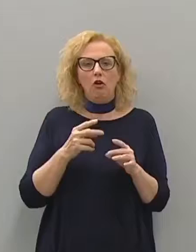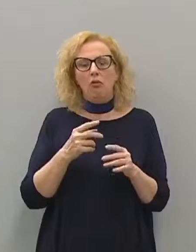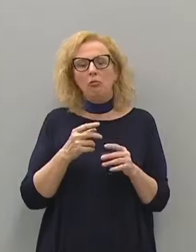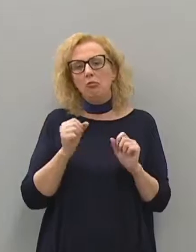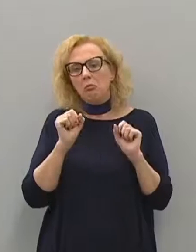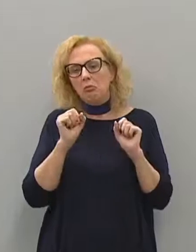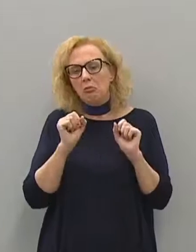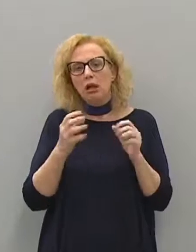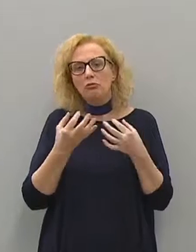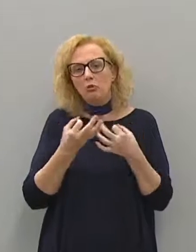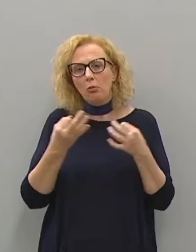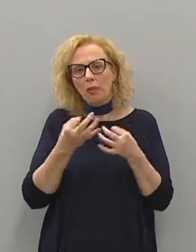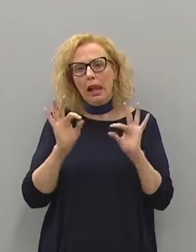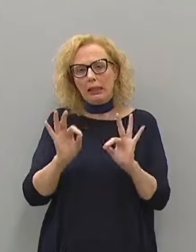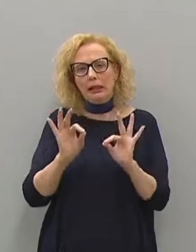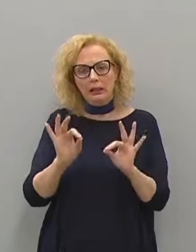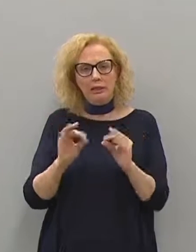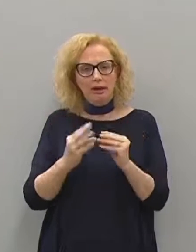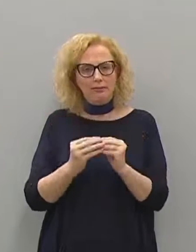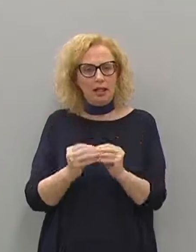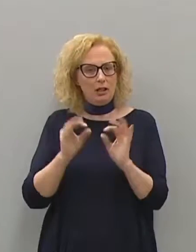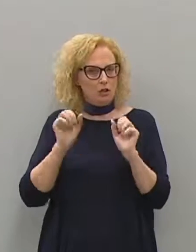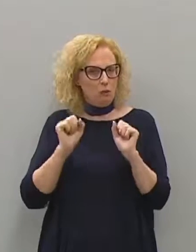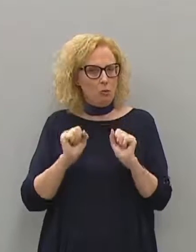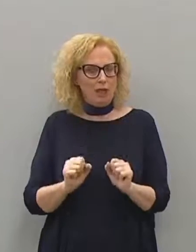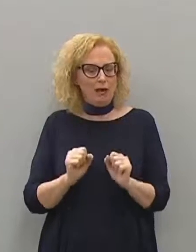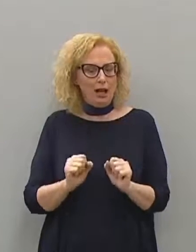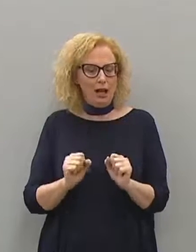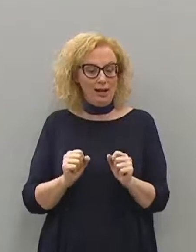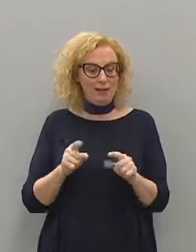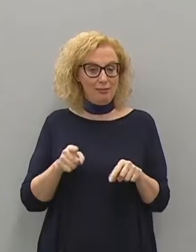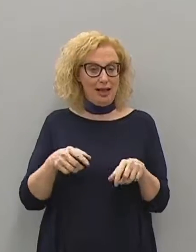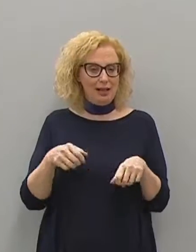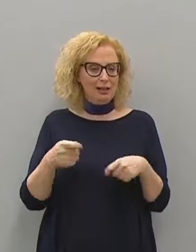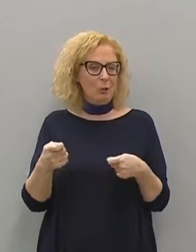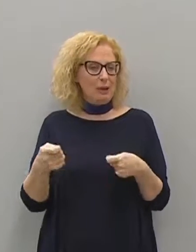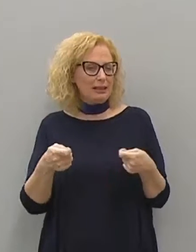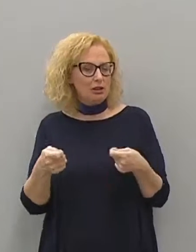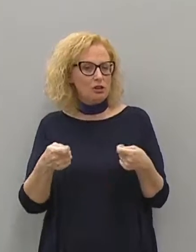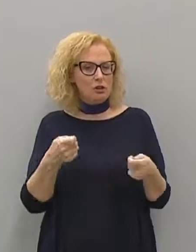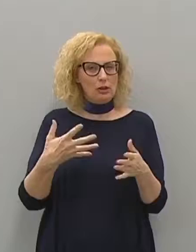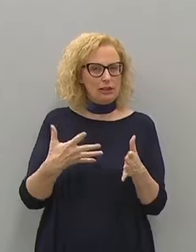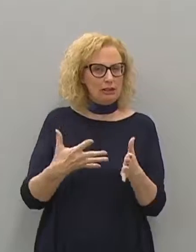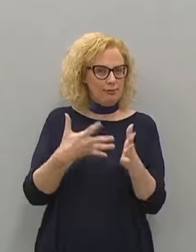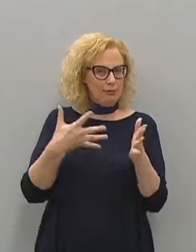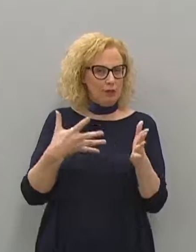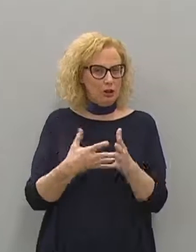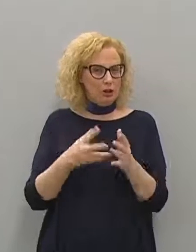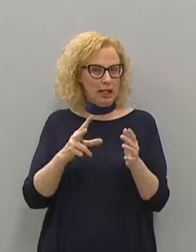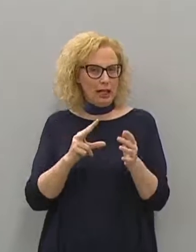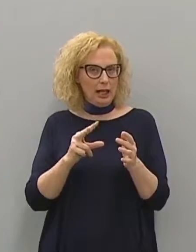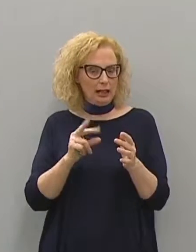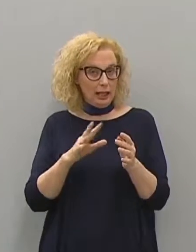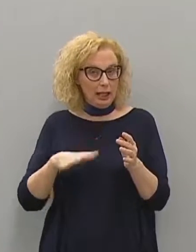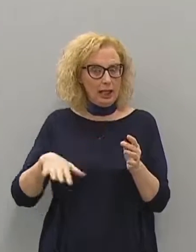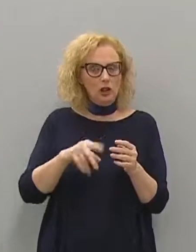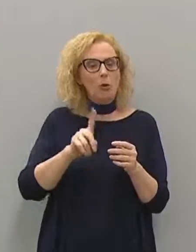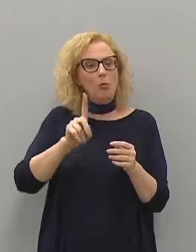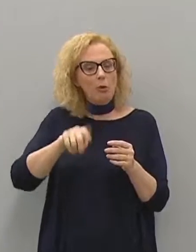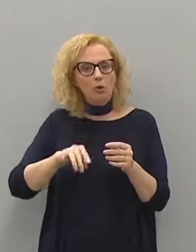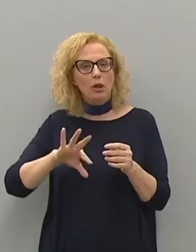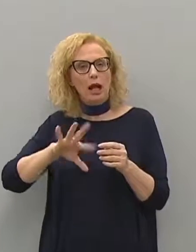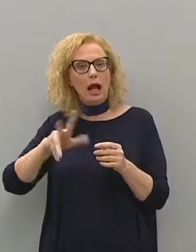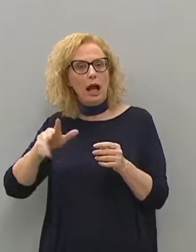una situazione che stiamo gestendo con difficoltà in in trentino così come si gestisce in difficoltà in